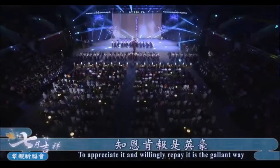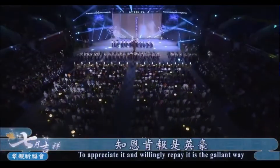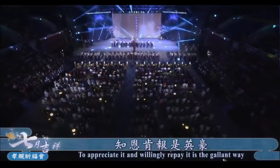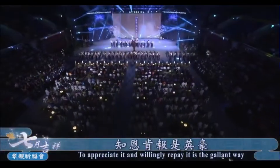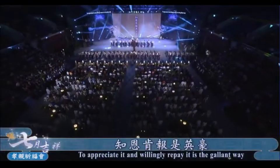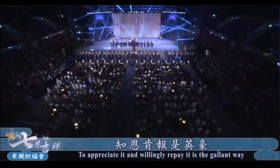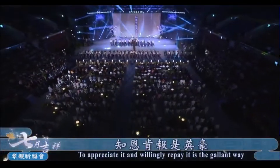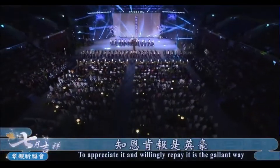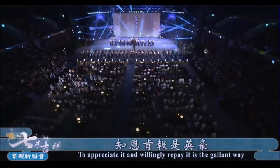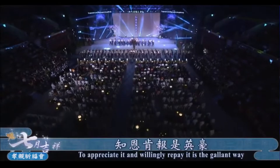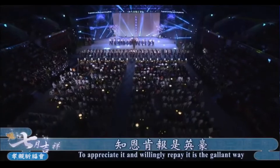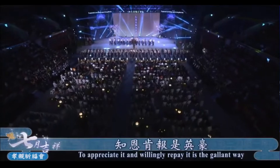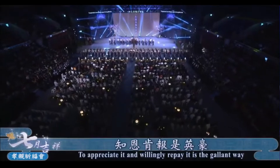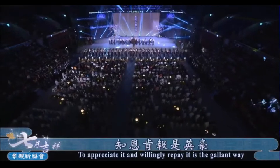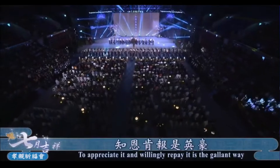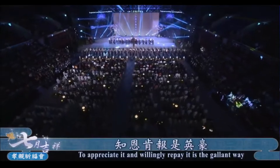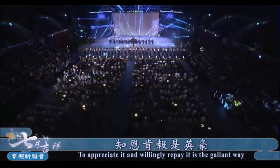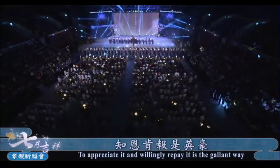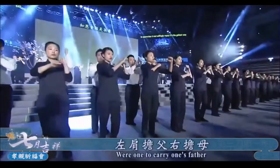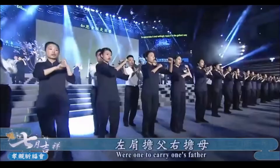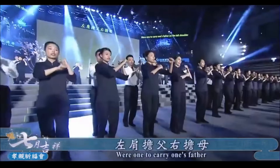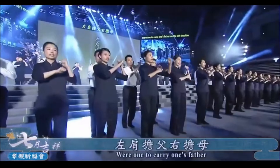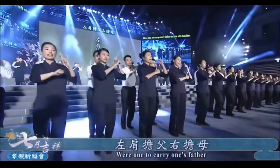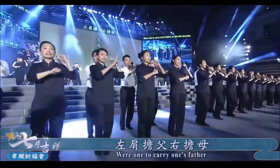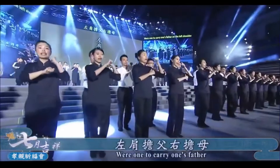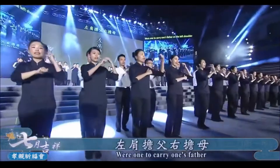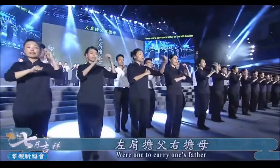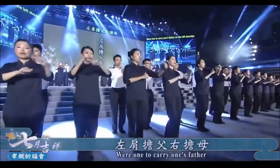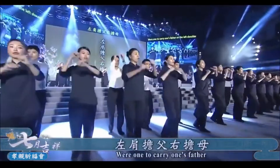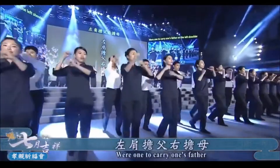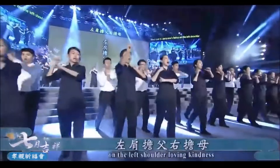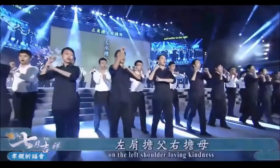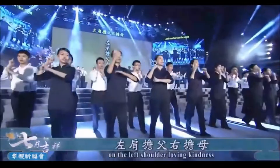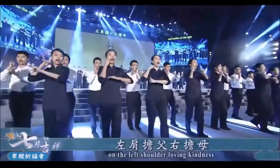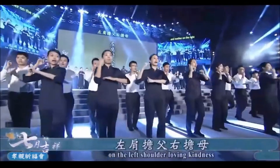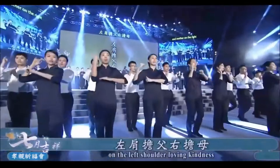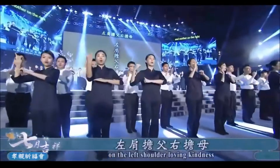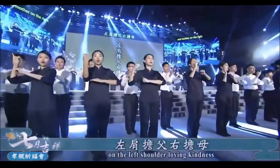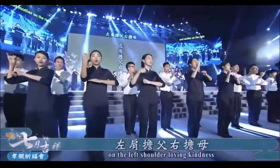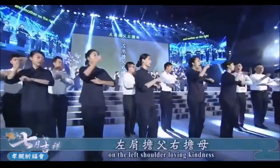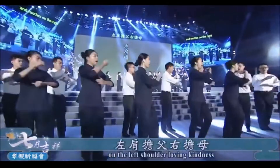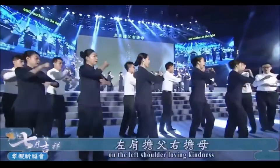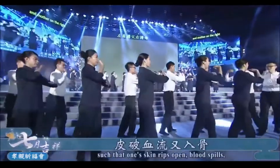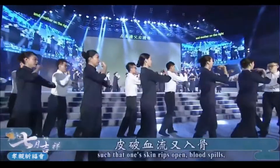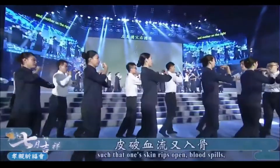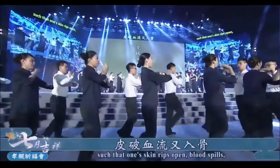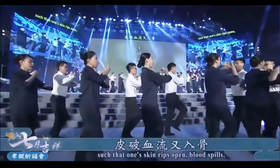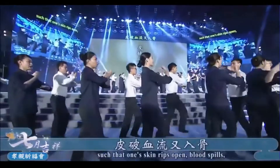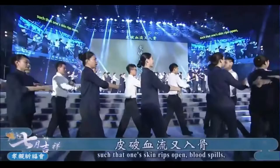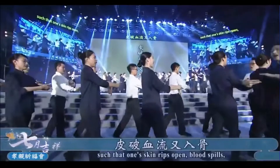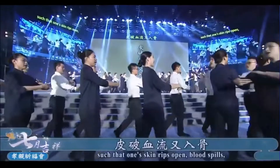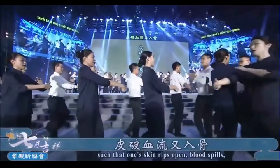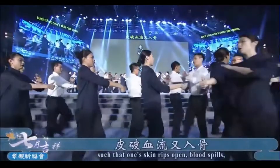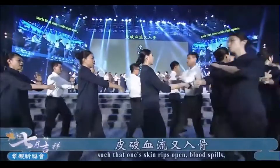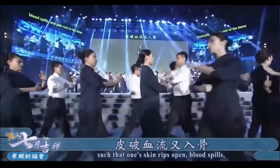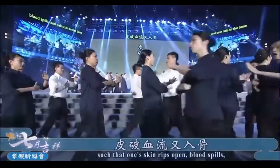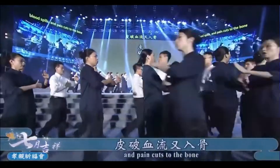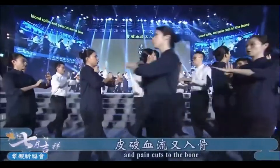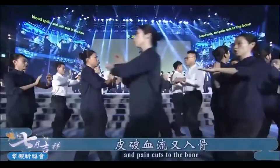肯报是英豪，作简单富有胆目，劈破血流又如